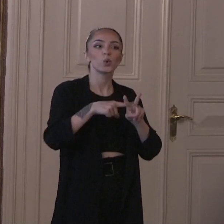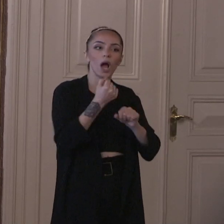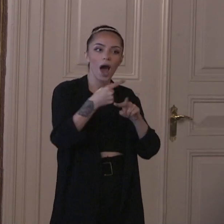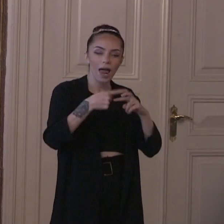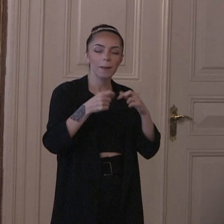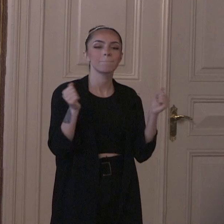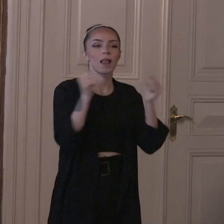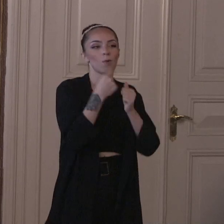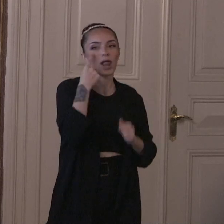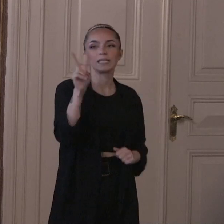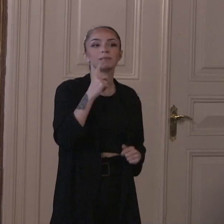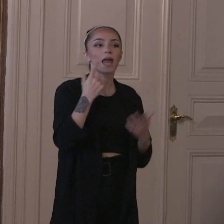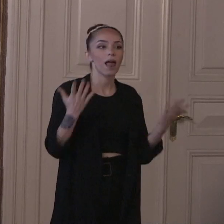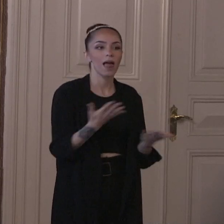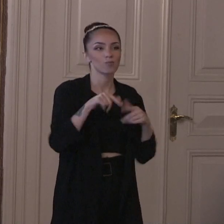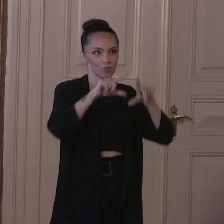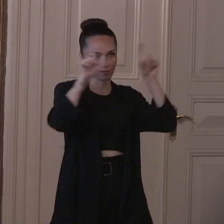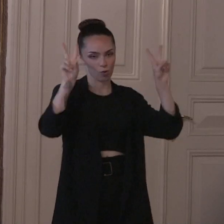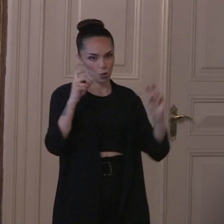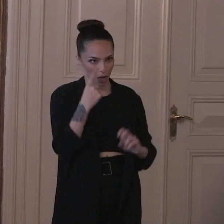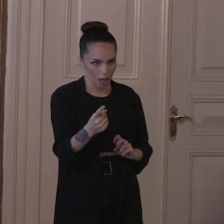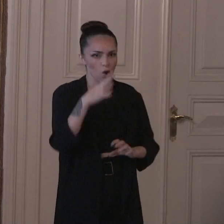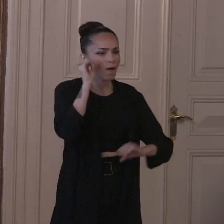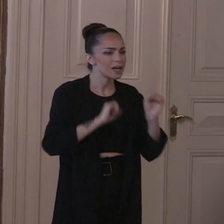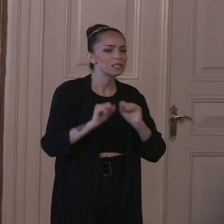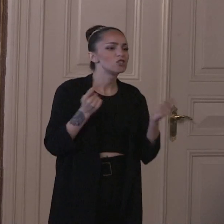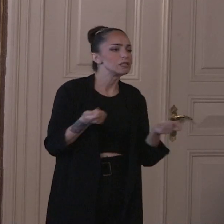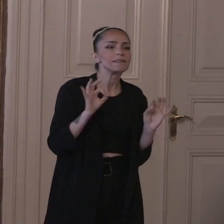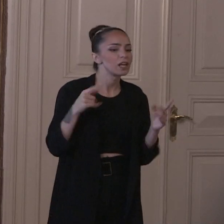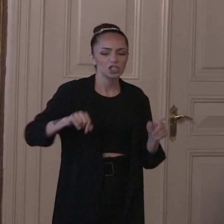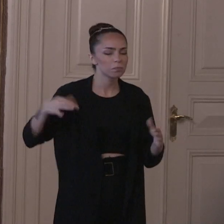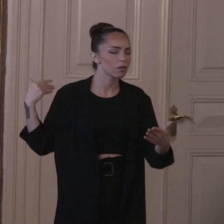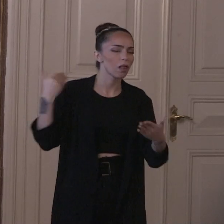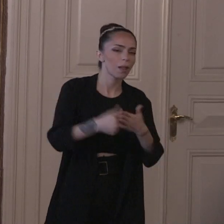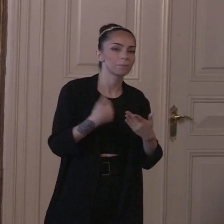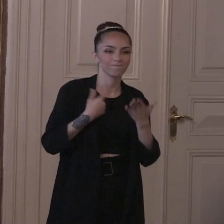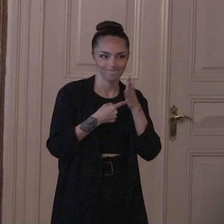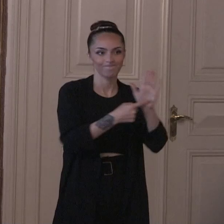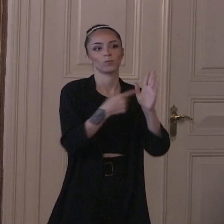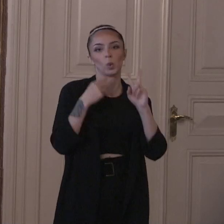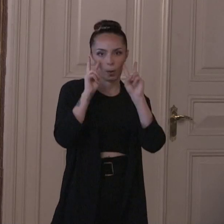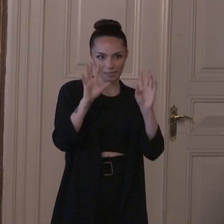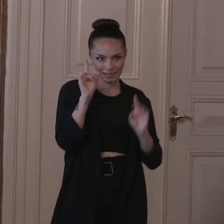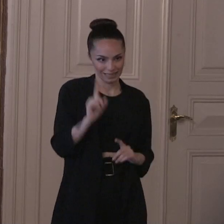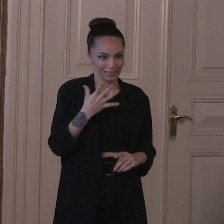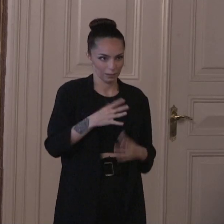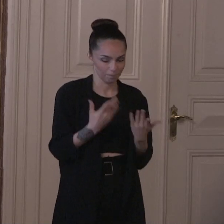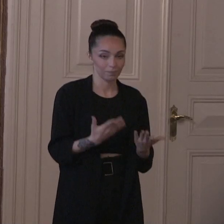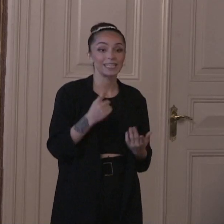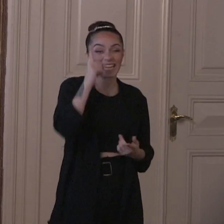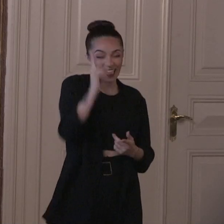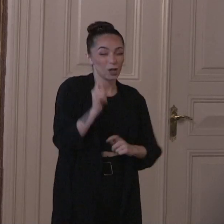temasıyla üniversitemizin bu merkezinin çalışmalarını öne çıkarmak istedik. En Uygar ilk kuruluş adıyla